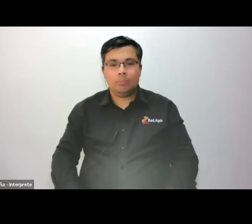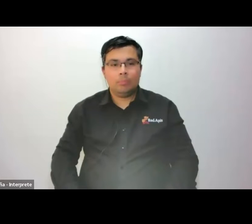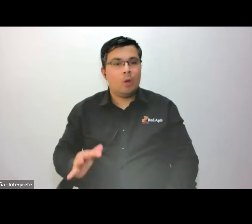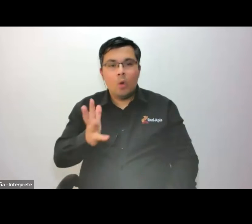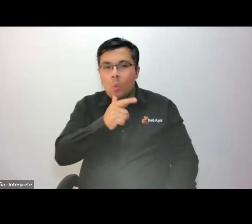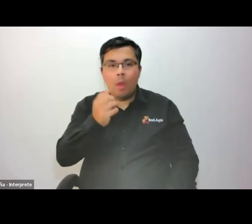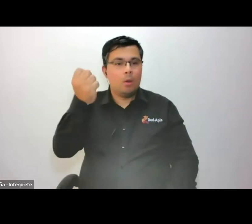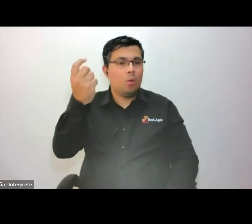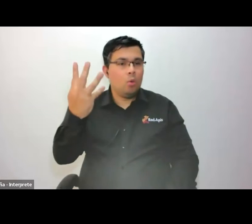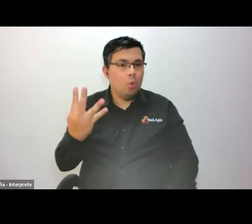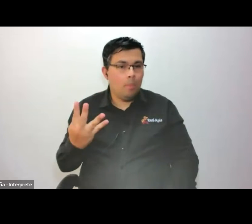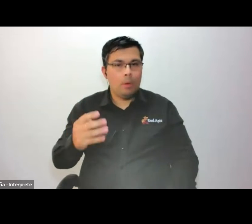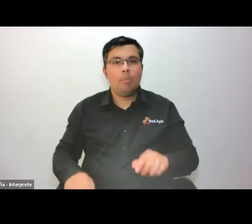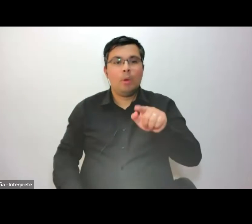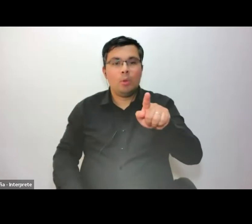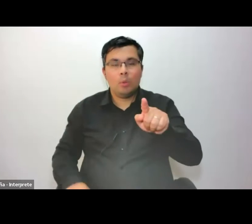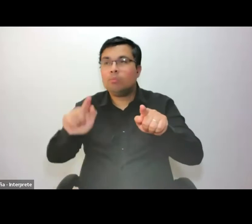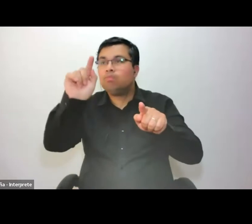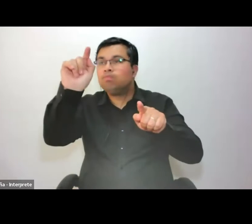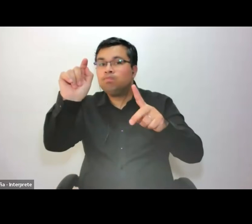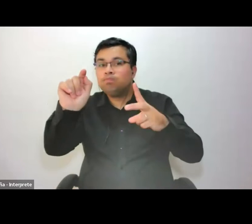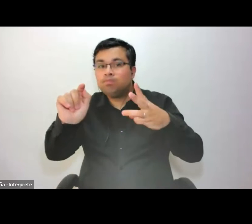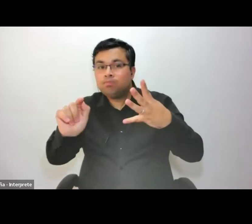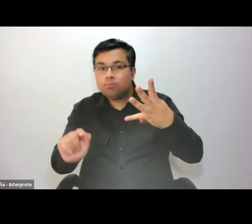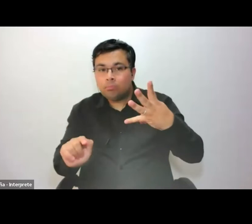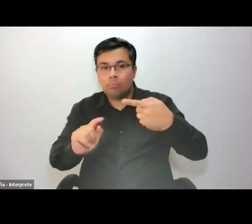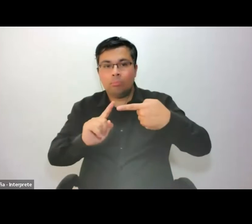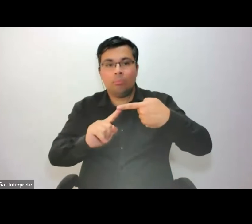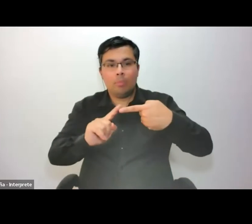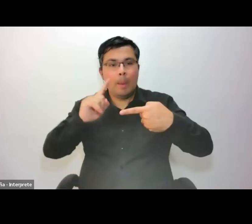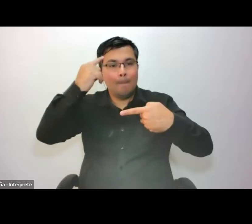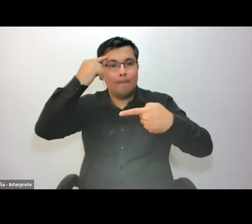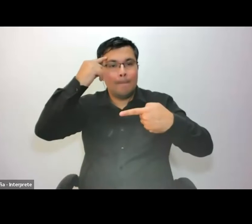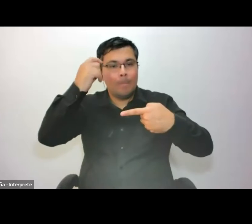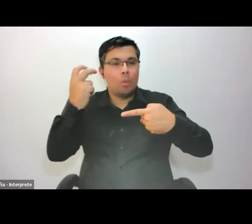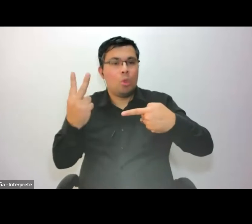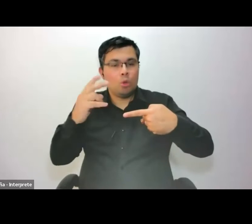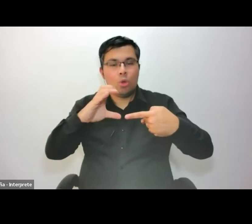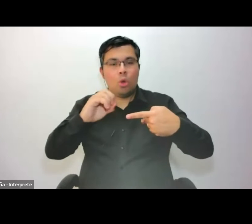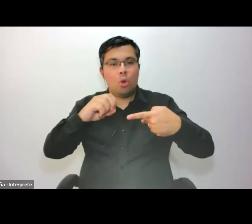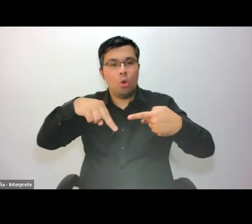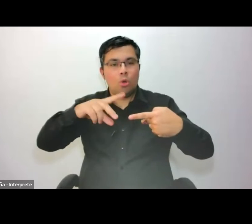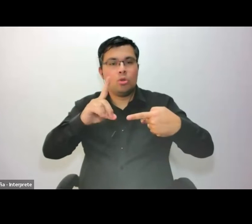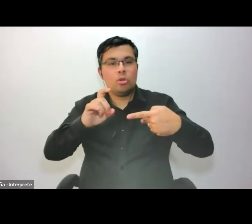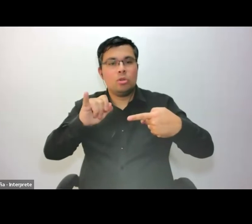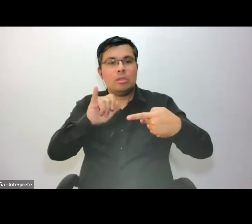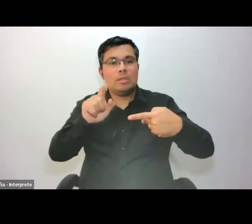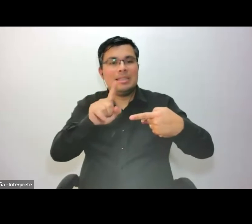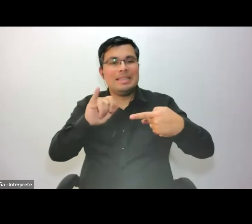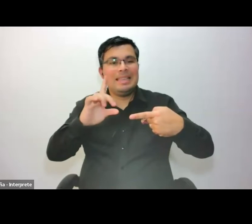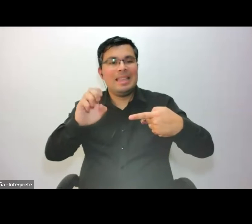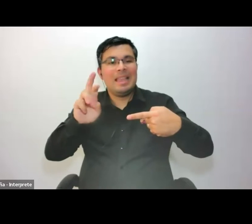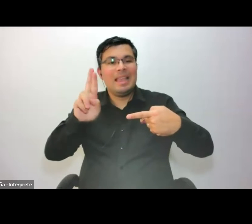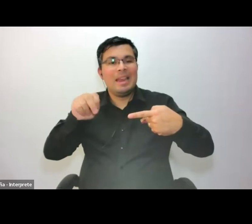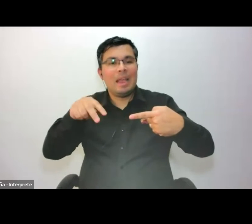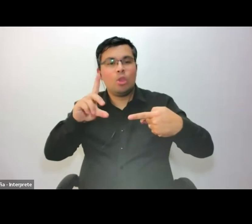va haciendo la numeración, el considerando 2, que hace referencia al artículo 11 de la Ley General de Educación, y